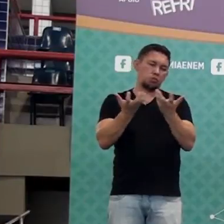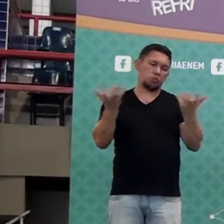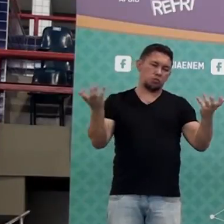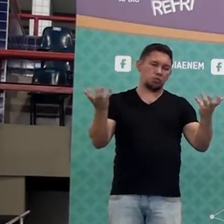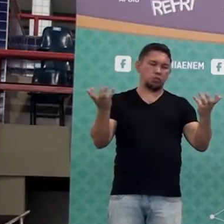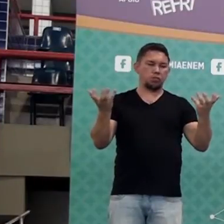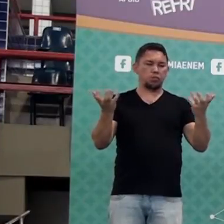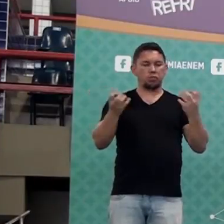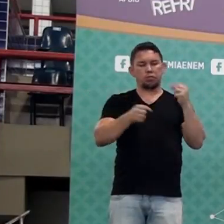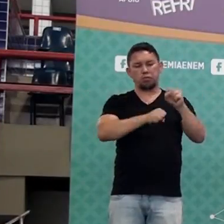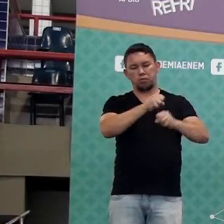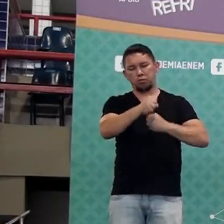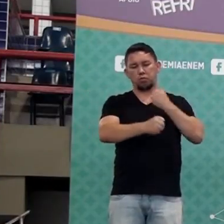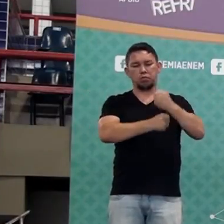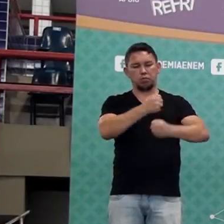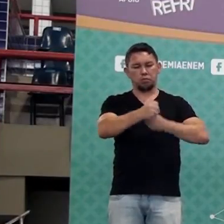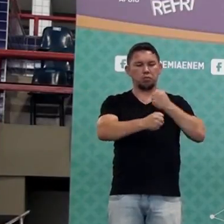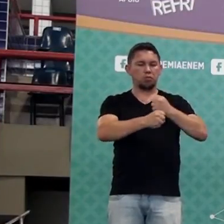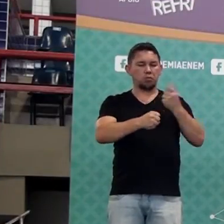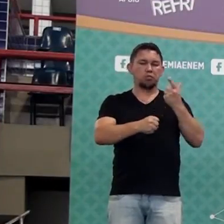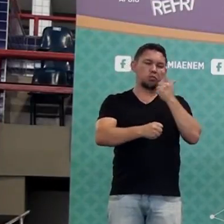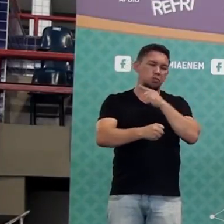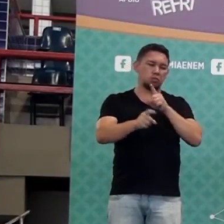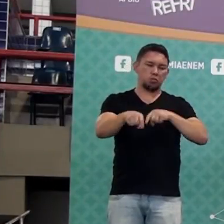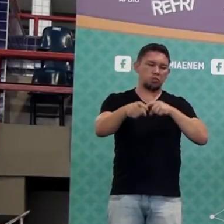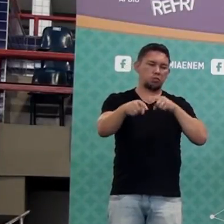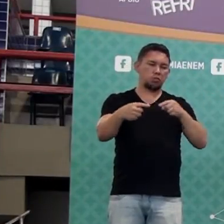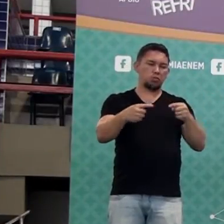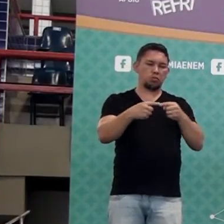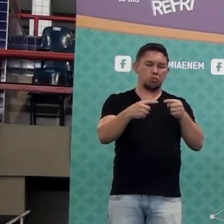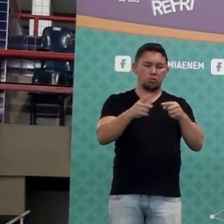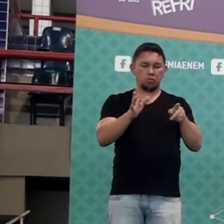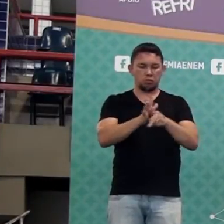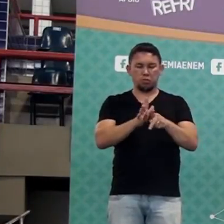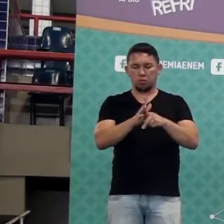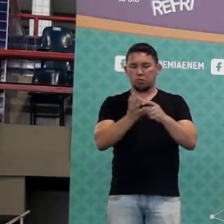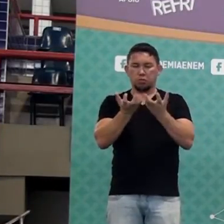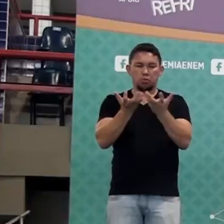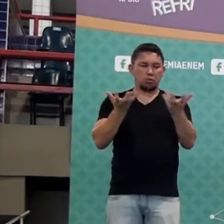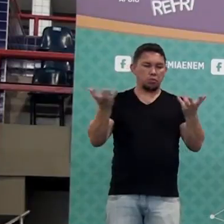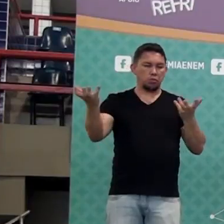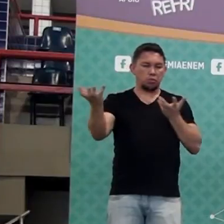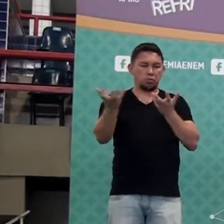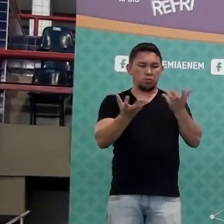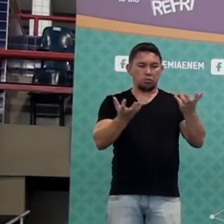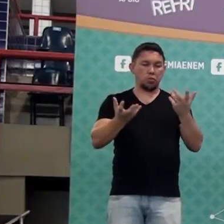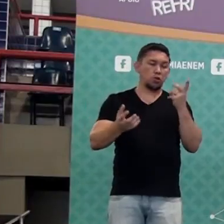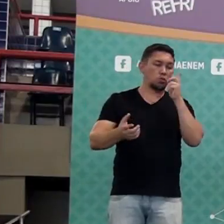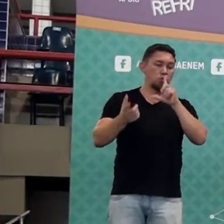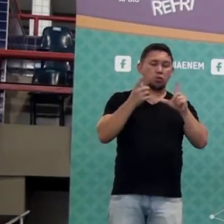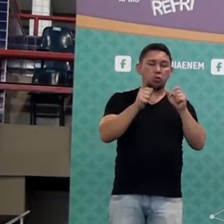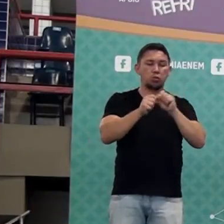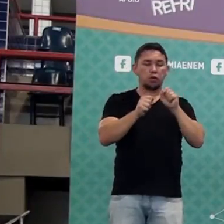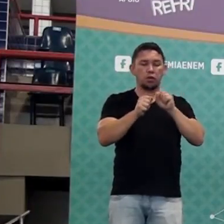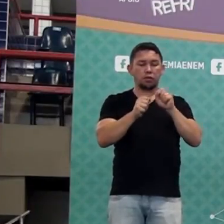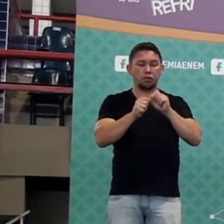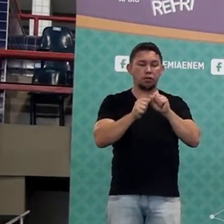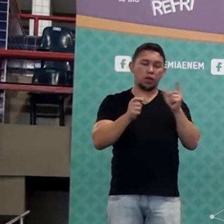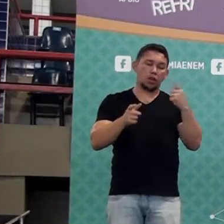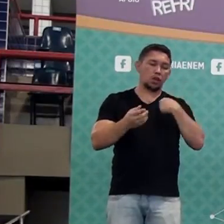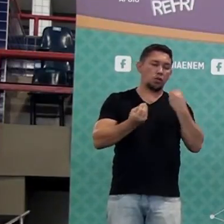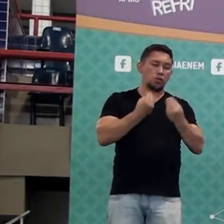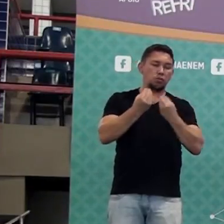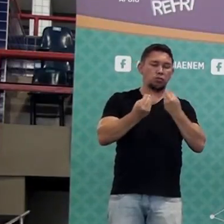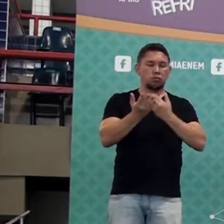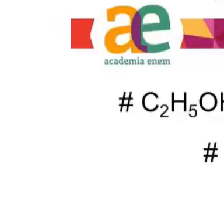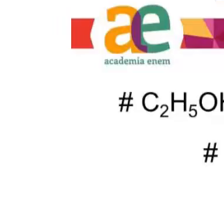e a cada ano a gente tem uma nova safra dessas culturas vegetais. Como que é obtido esse etanol? Ele vai ser